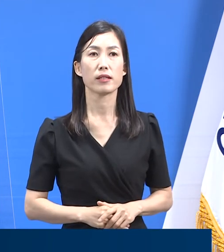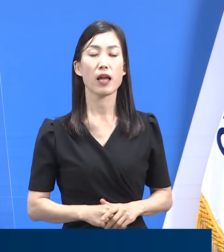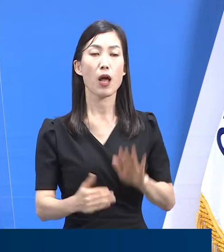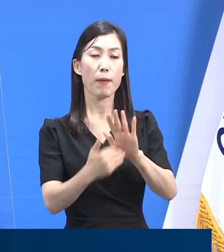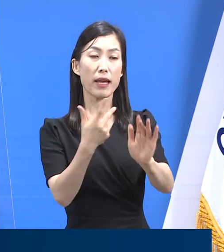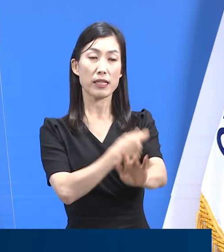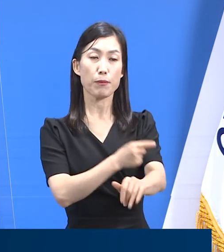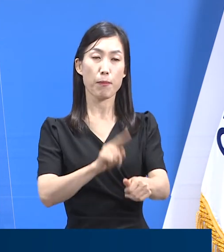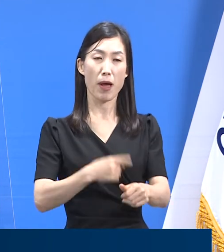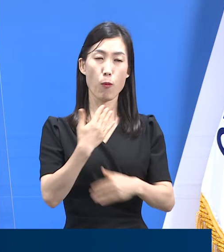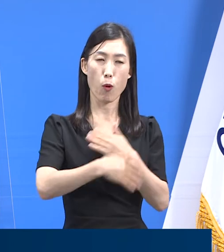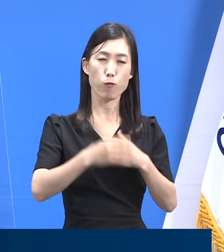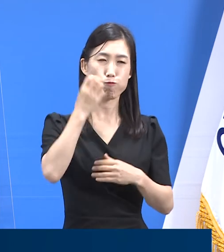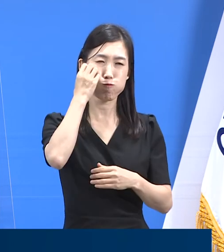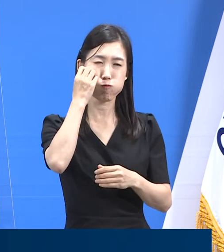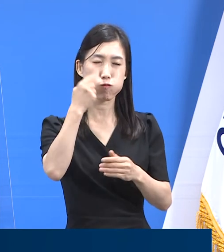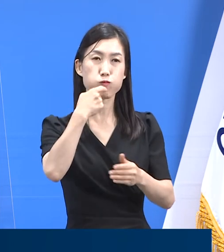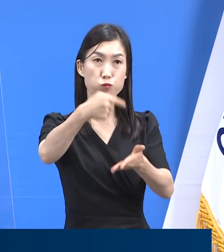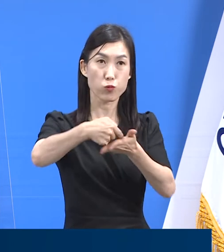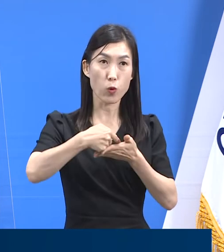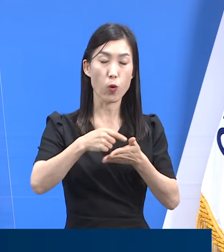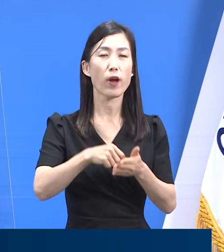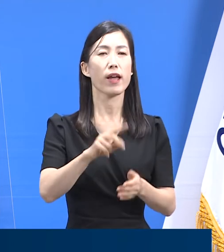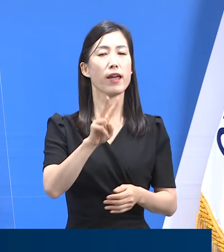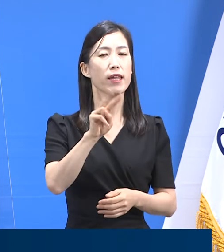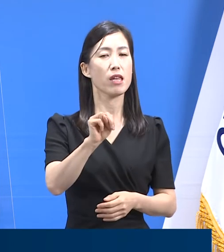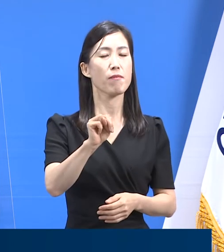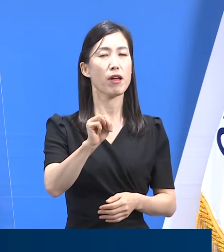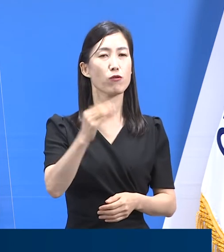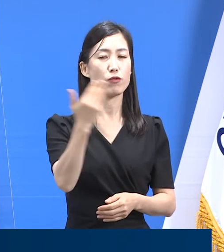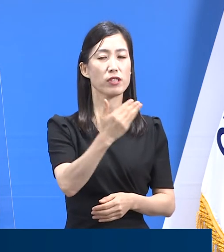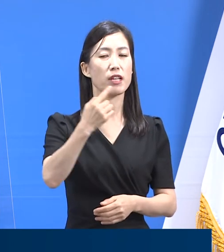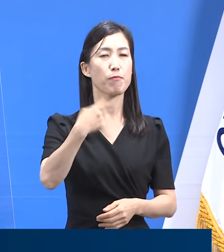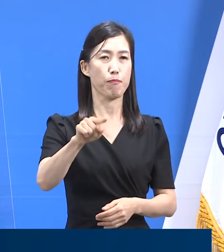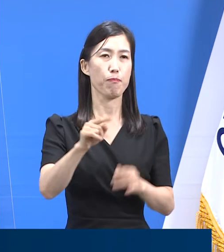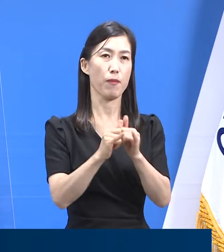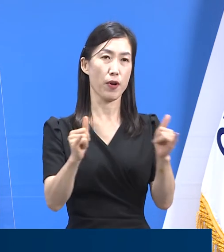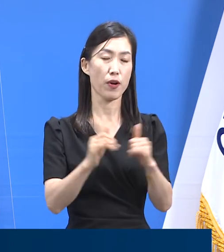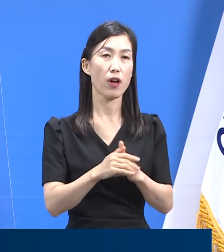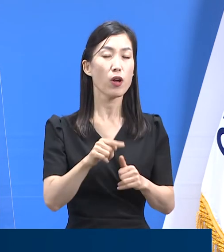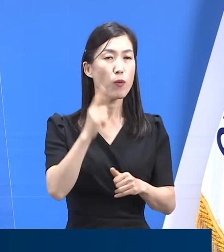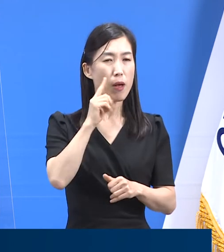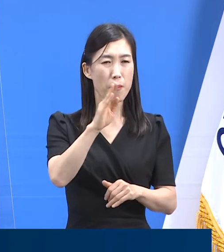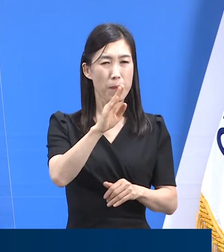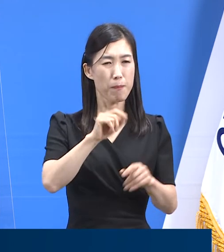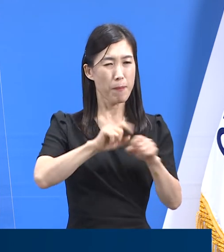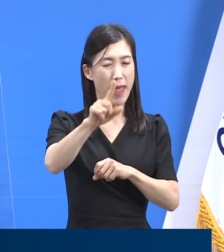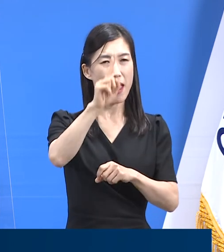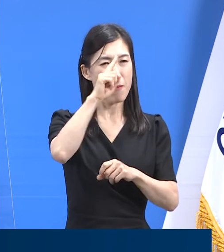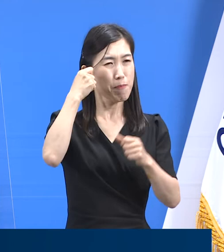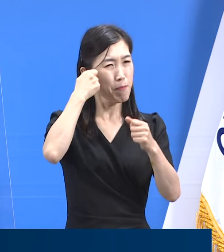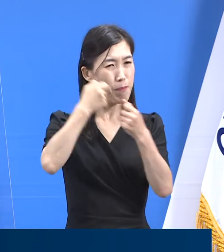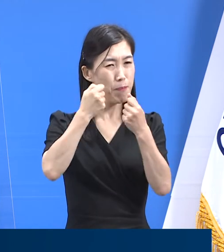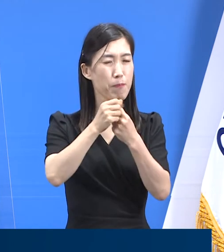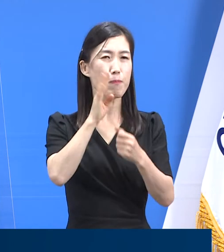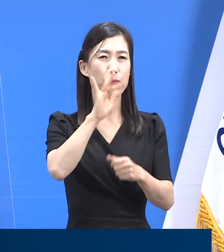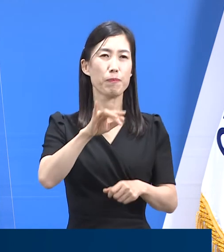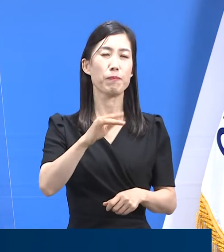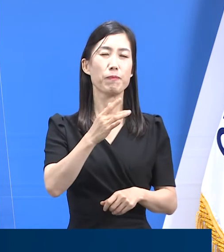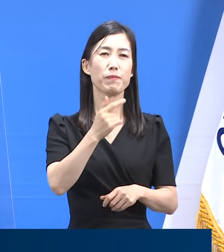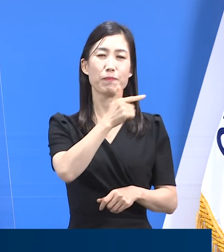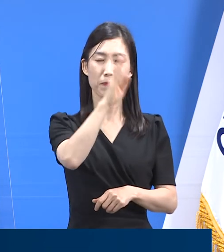백신 이상 반응 신고 현황은 현재까지 2만 9,001건입니다. 경증 사례가 대부분이며, 중증